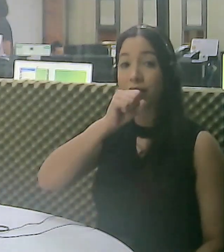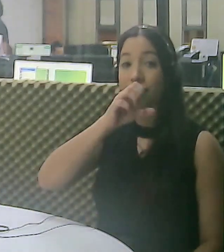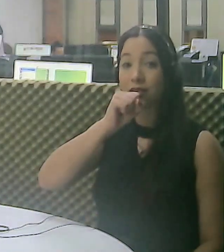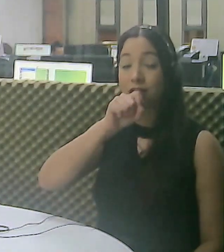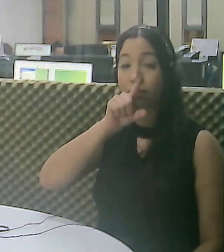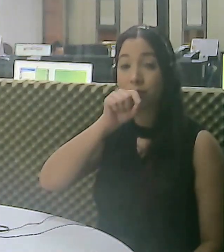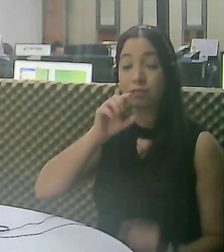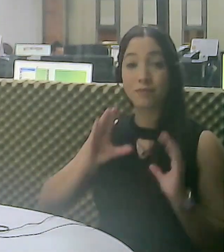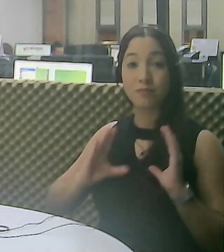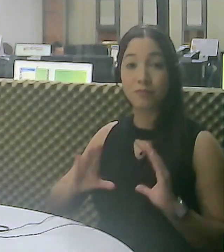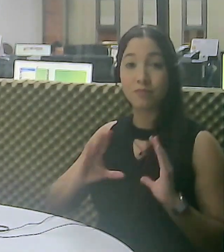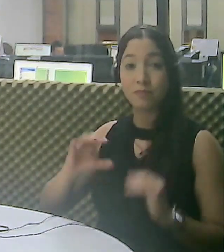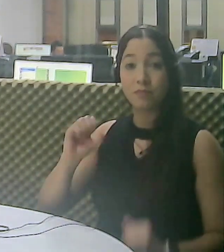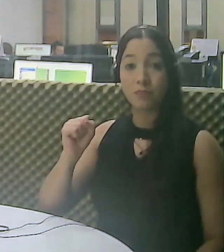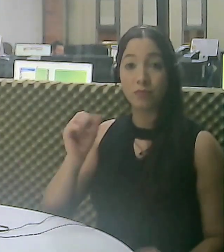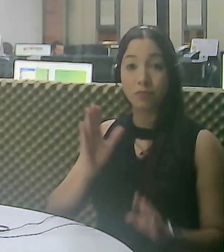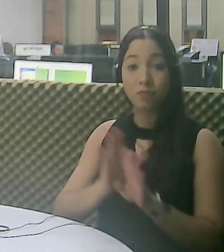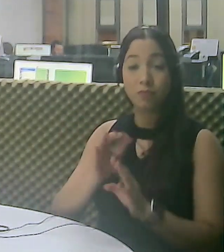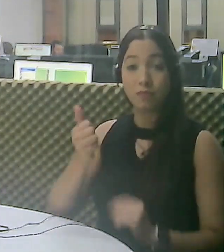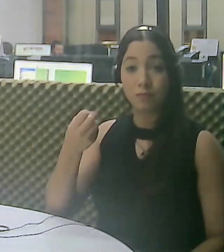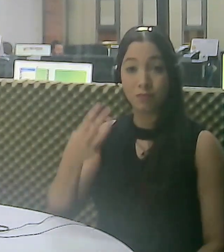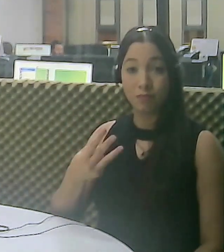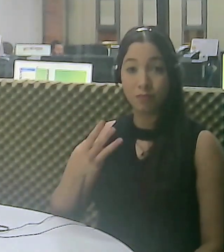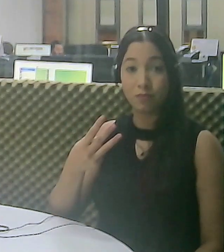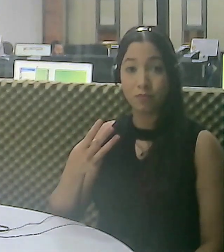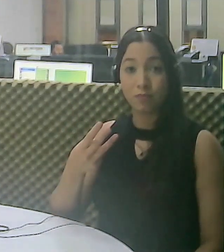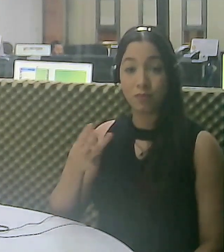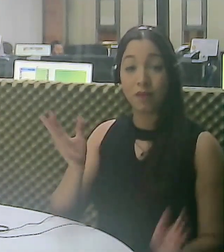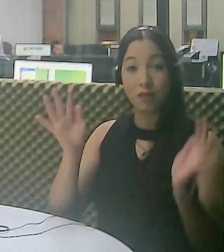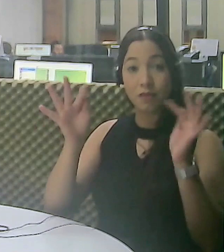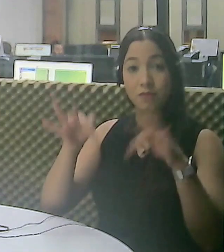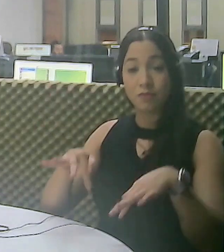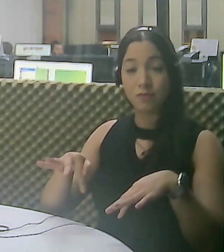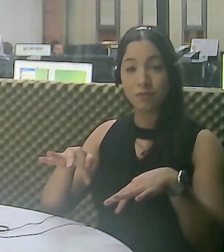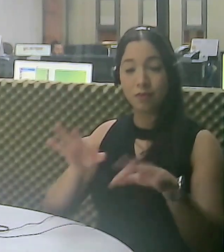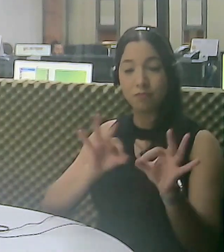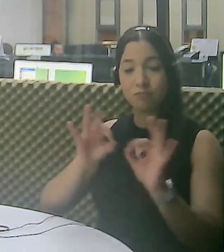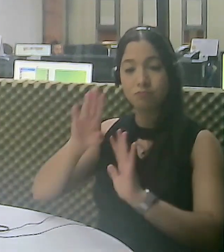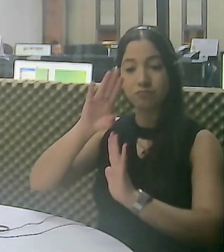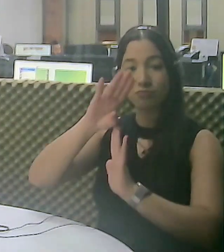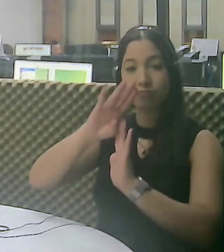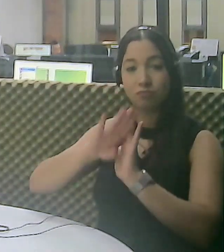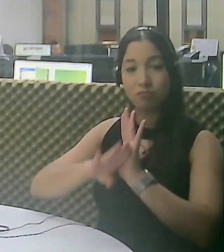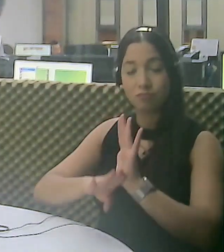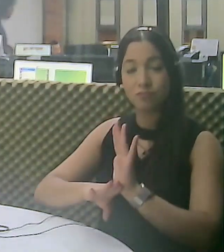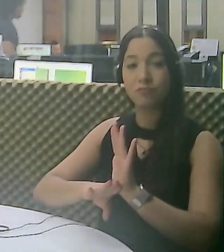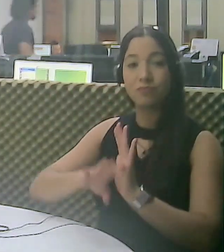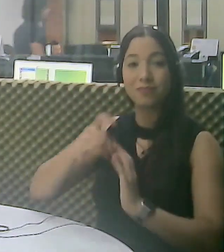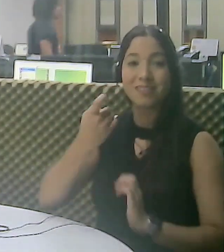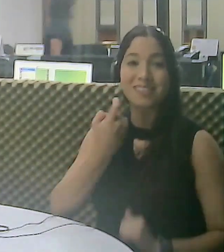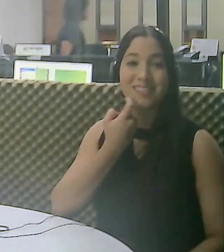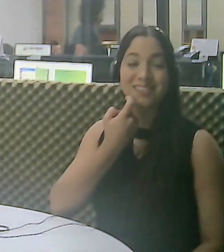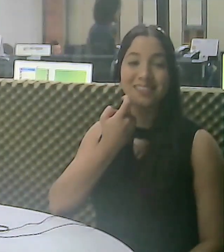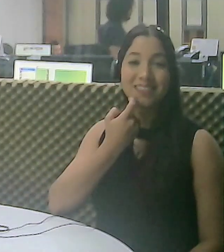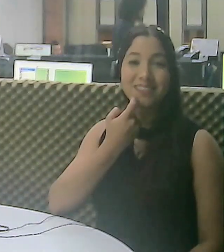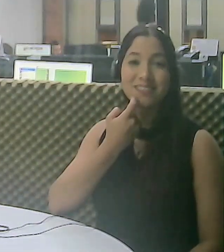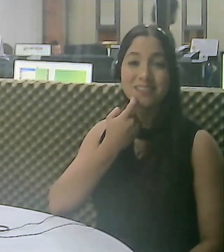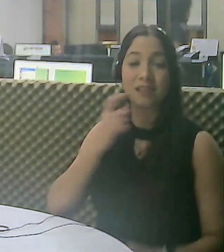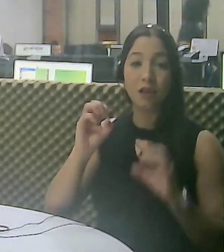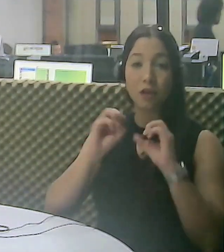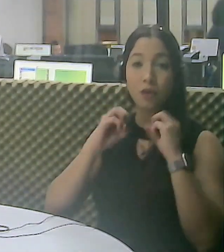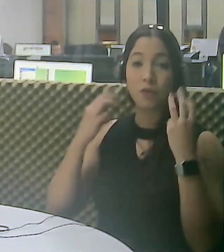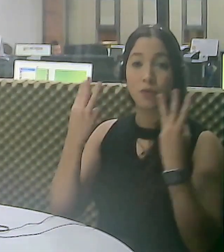Parque do Sabiá, das 8 às 13 horas. E para fechar essa grande programação, nós sexta-feira teremos o